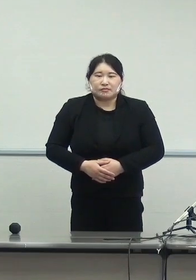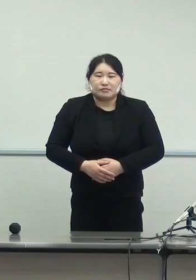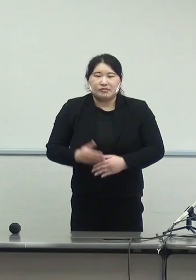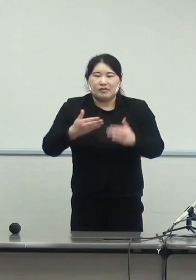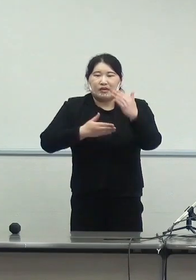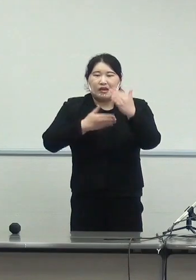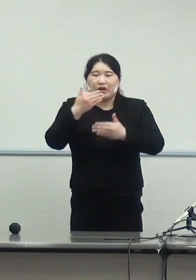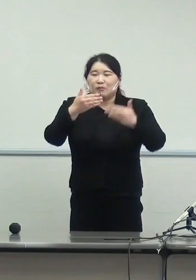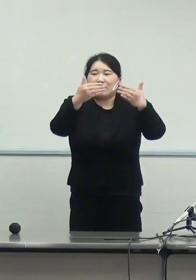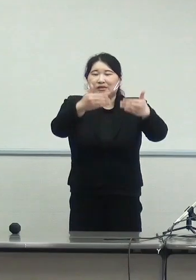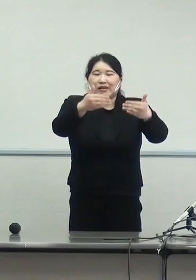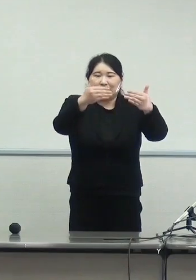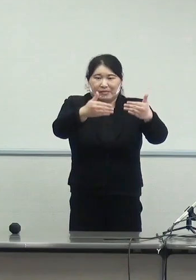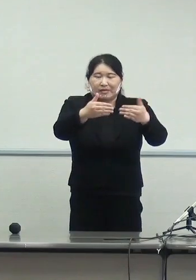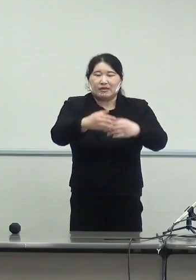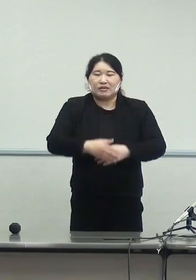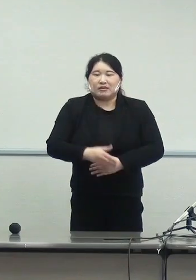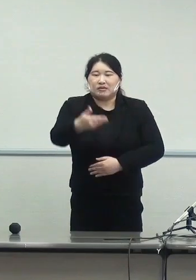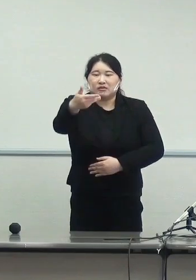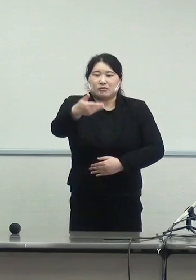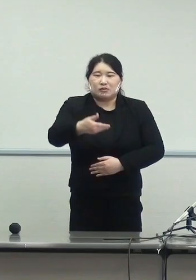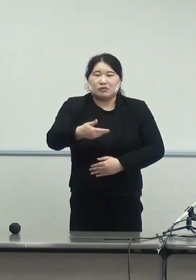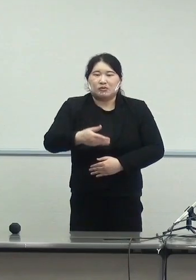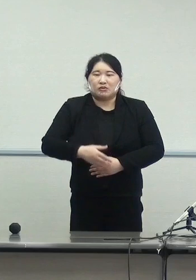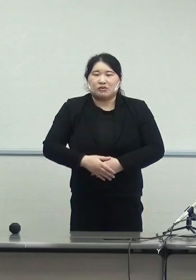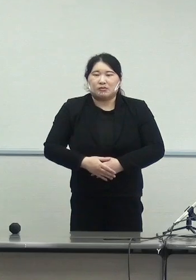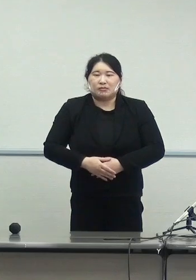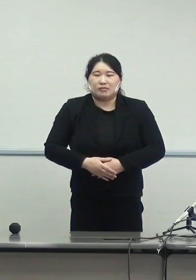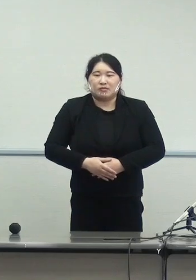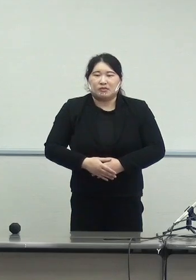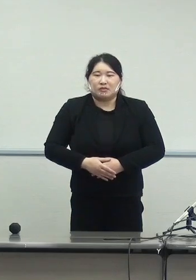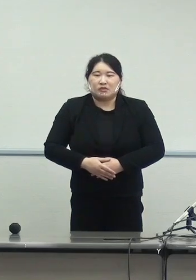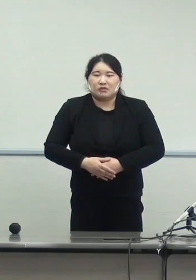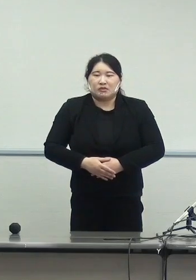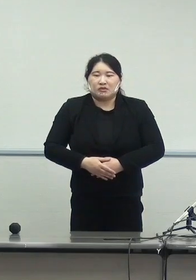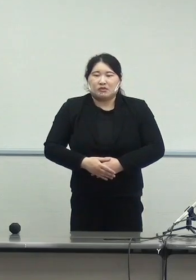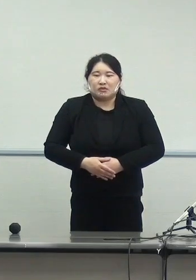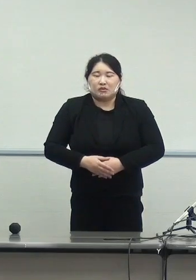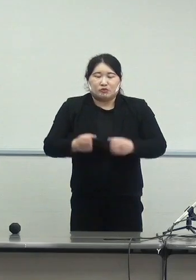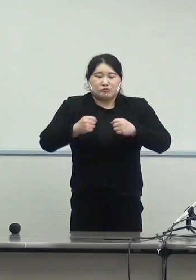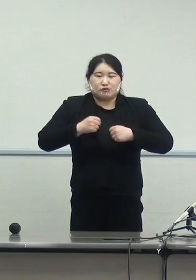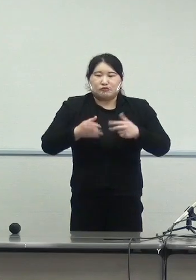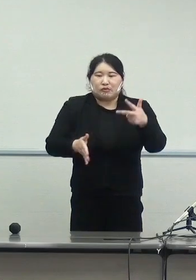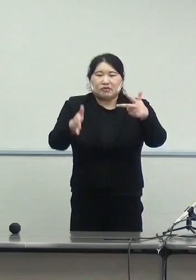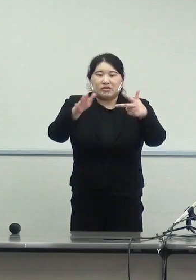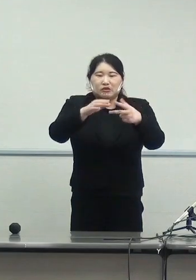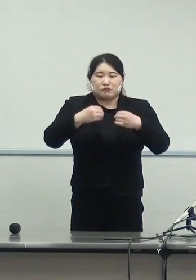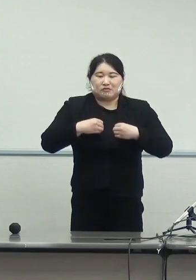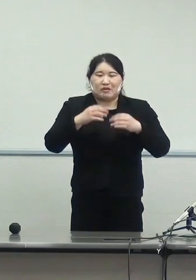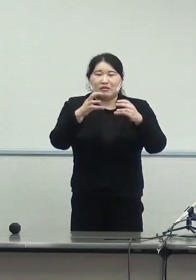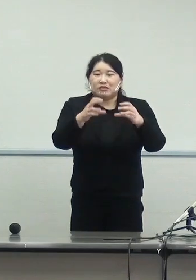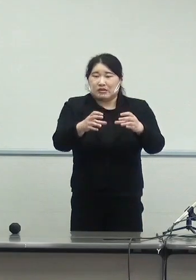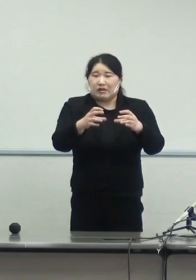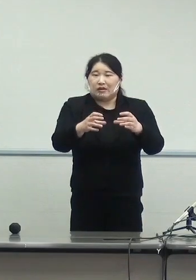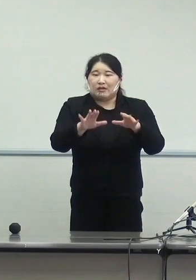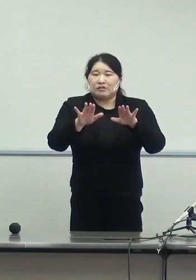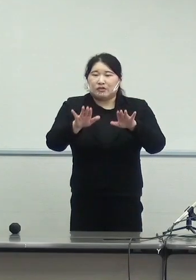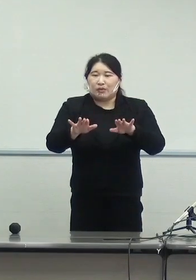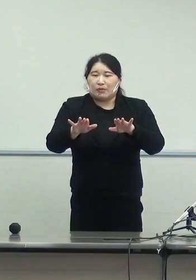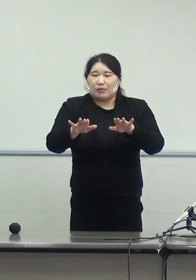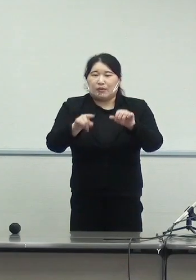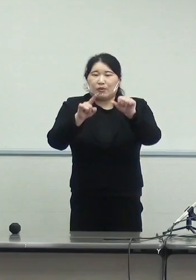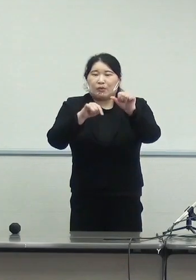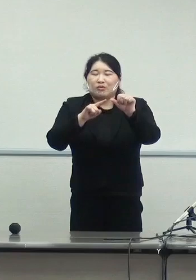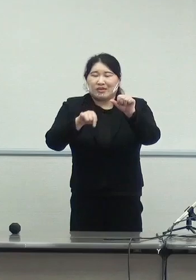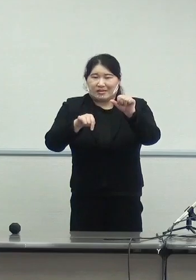あの、手を掛けします。申します 。はい、お願いします。 この人型、この要は運動施設クラスターという格好で、あの今日ご任命されたのは